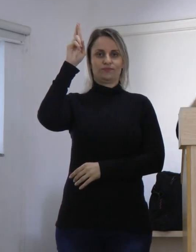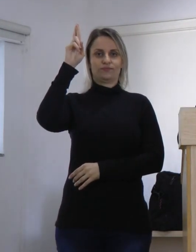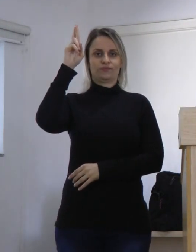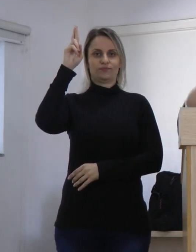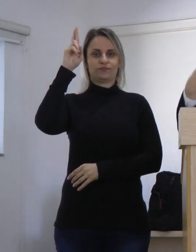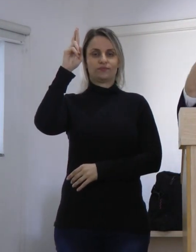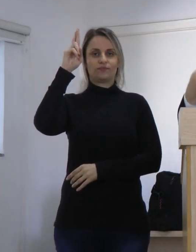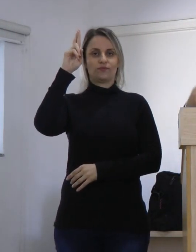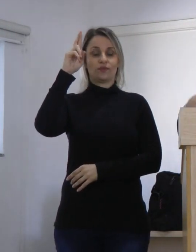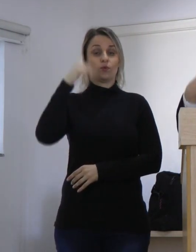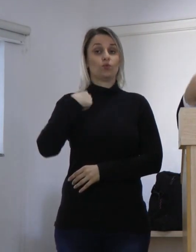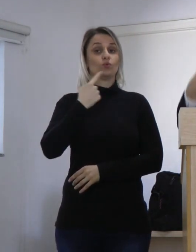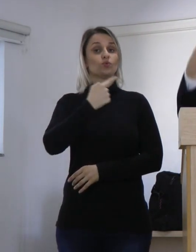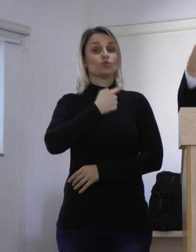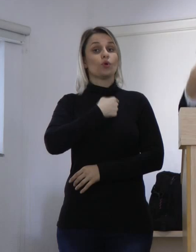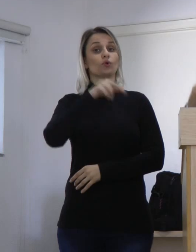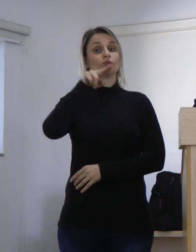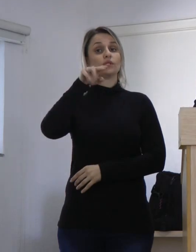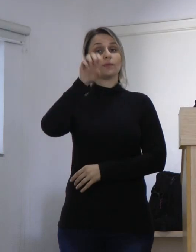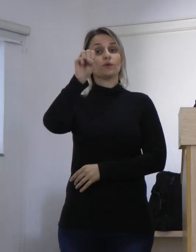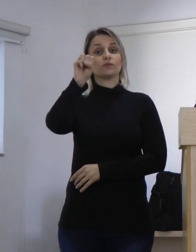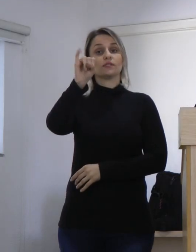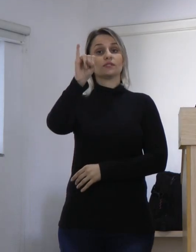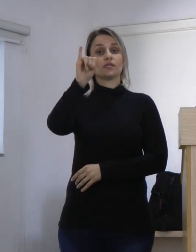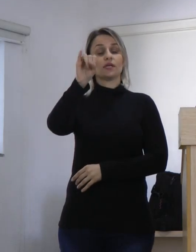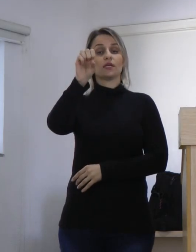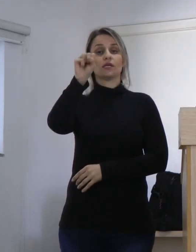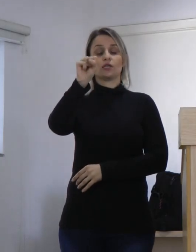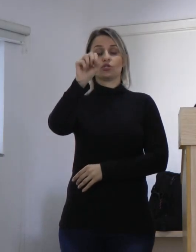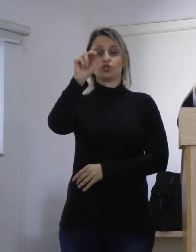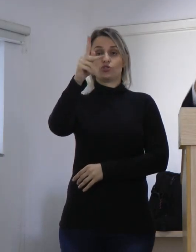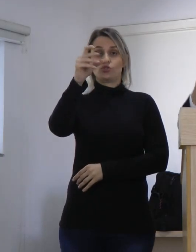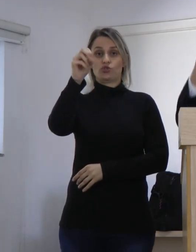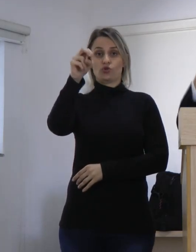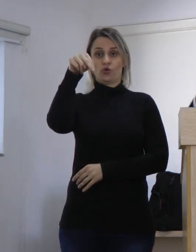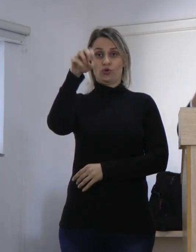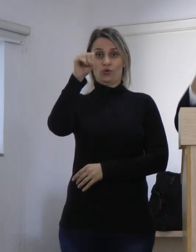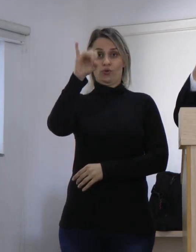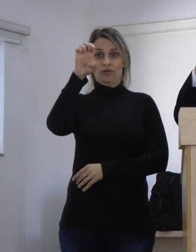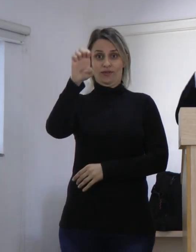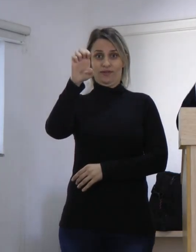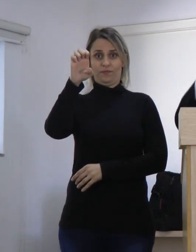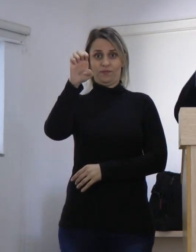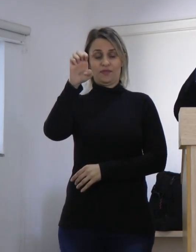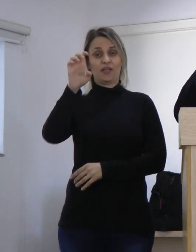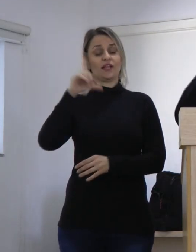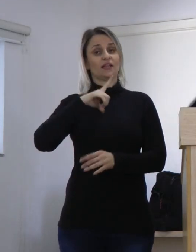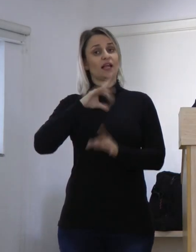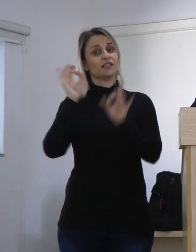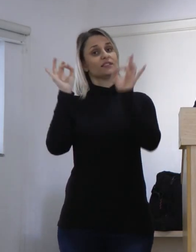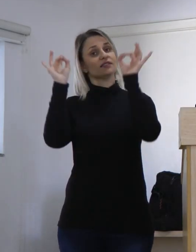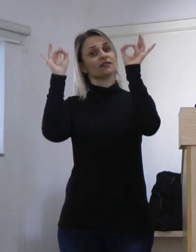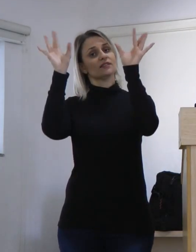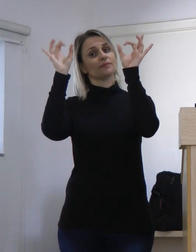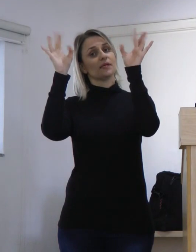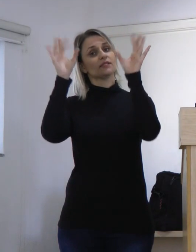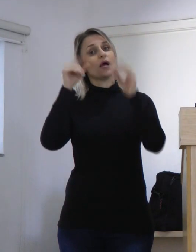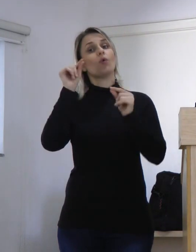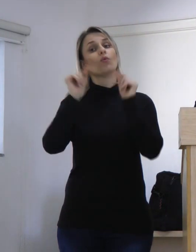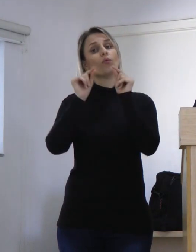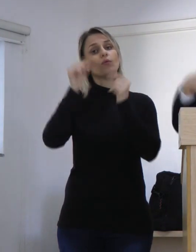Sechonoye se especializaram na gratidão. Como isso nos traz mais